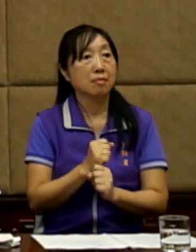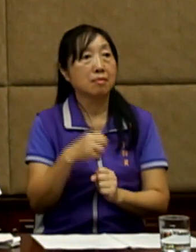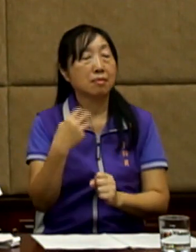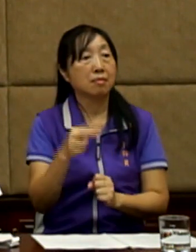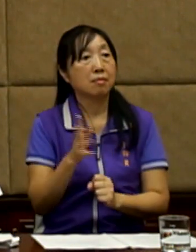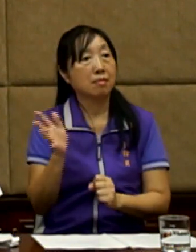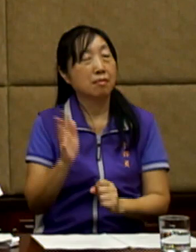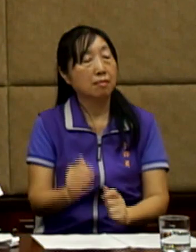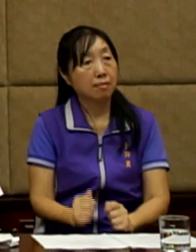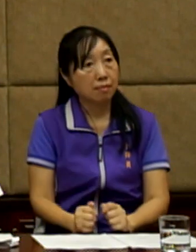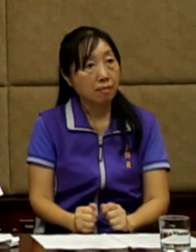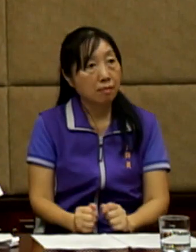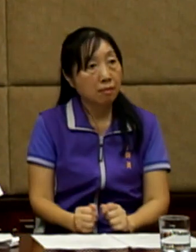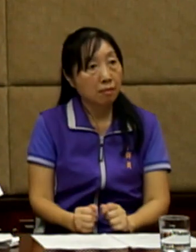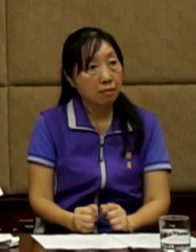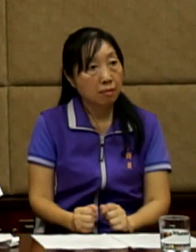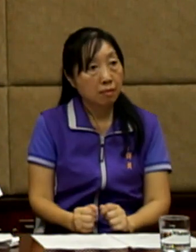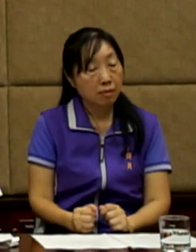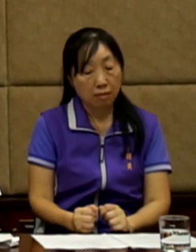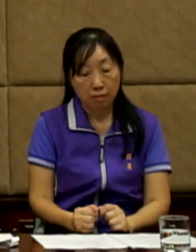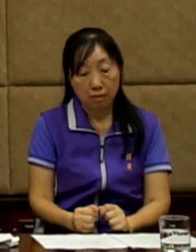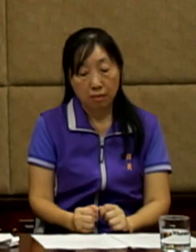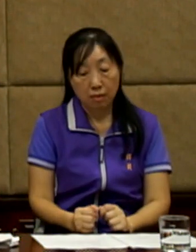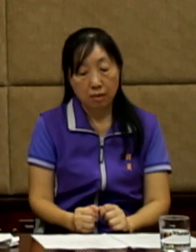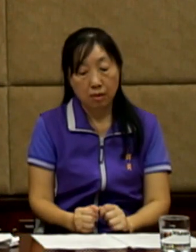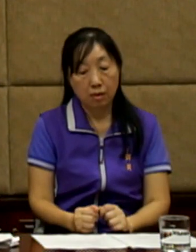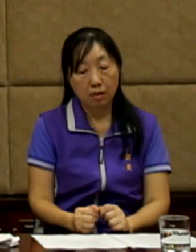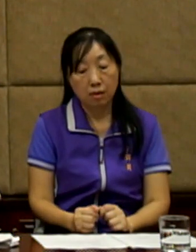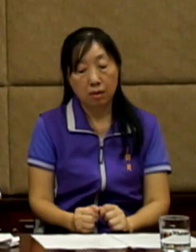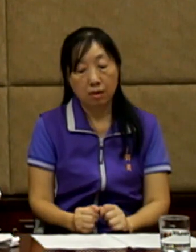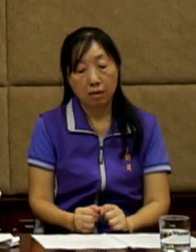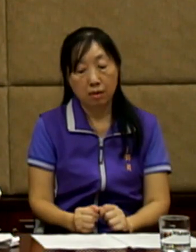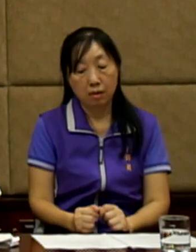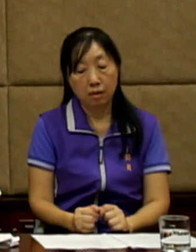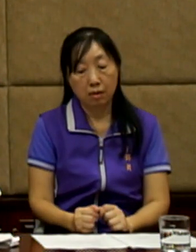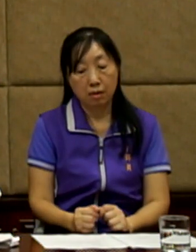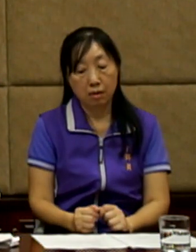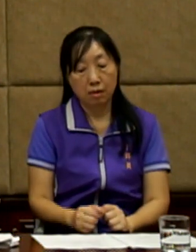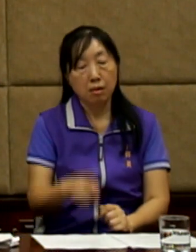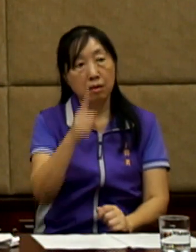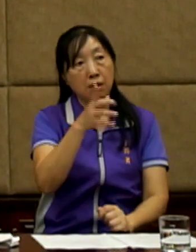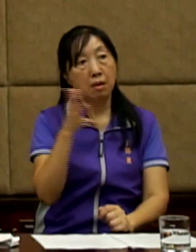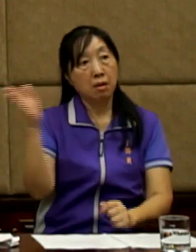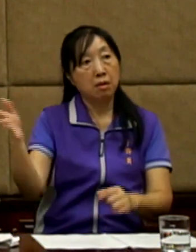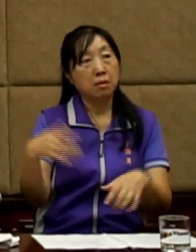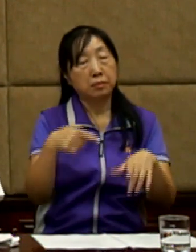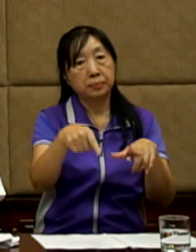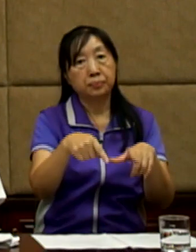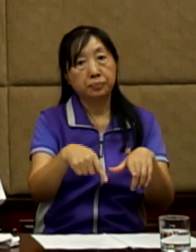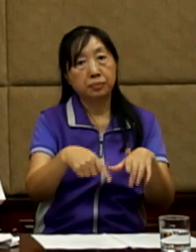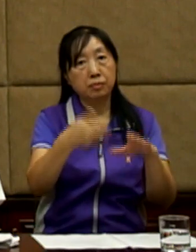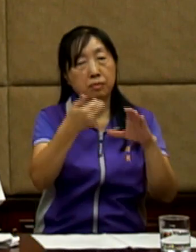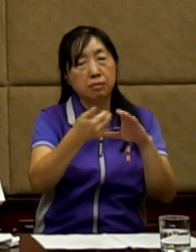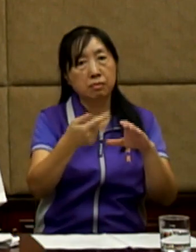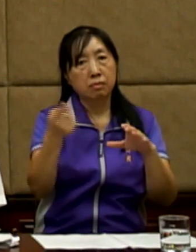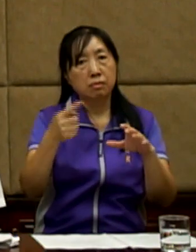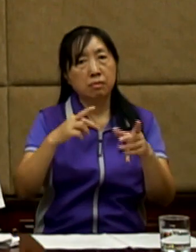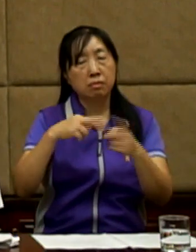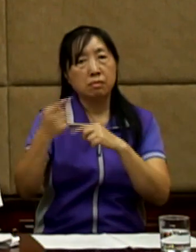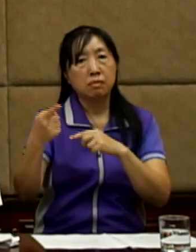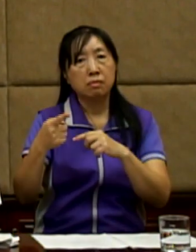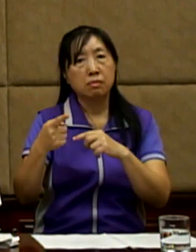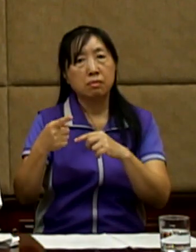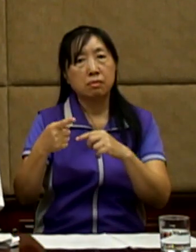下，那一个指标叫做频道供应事业跟系统经营者间的合作意愿是什么样的合作？ 这个部